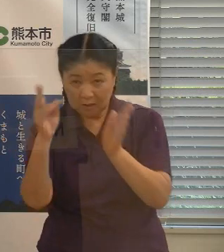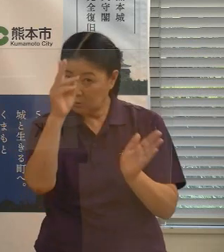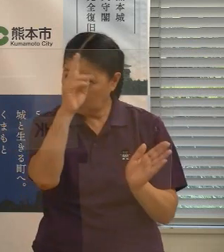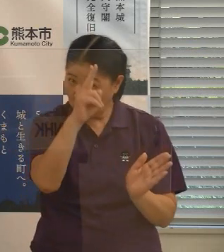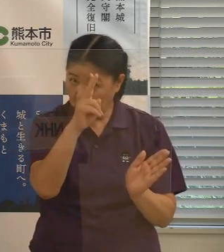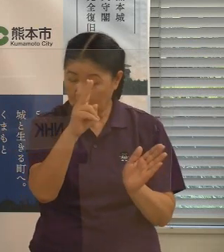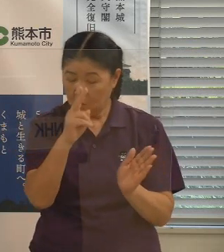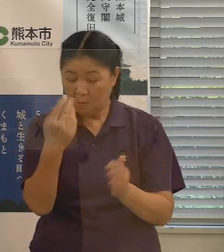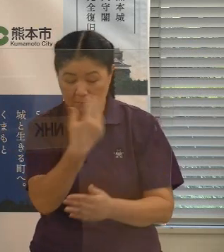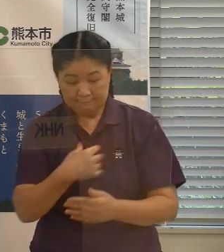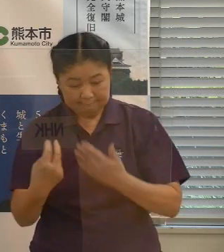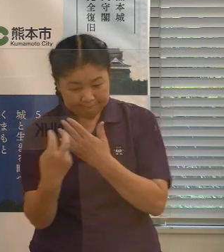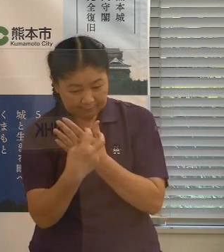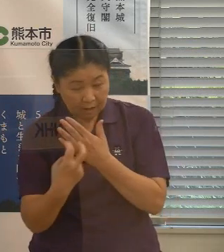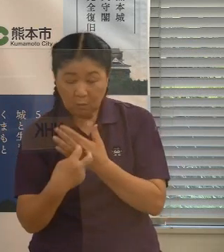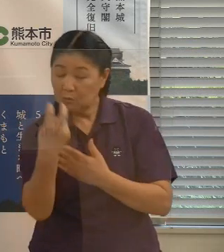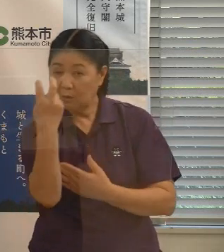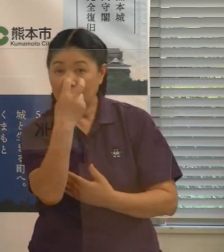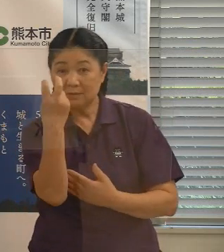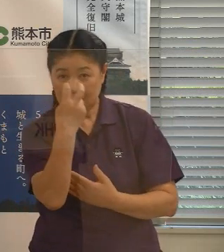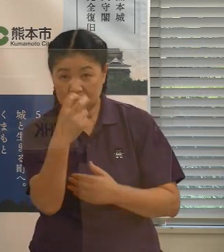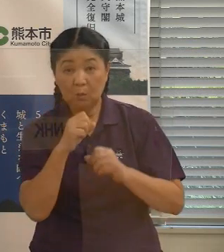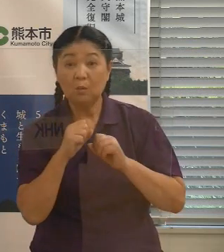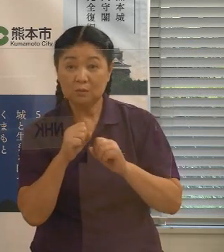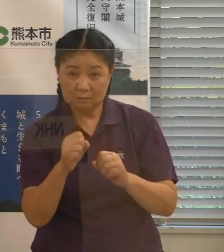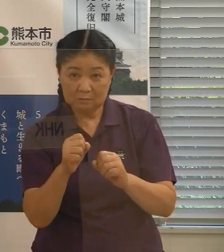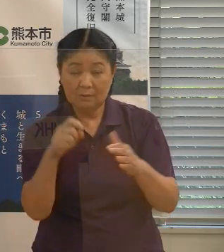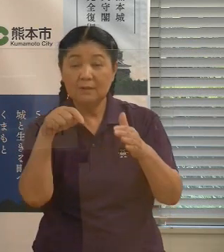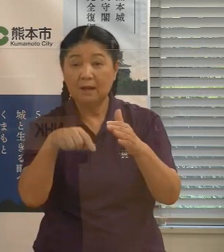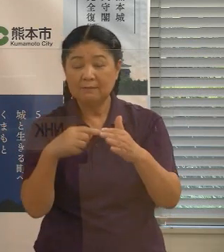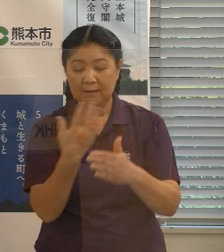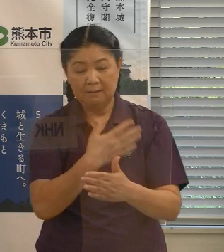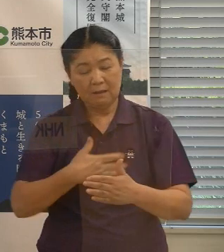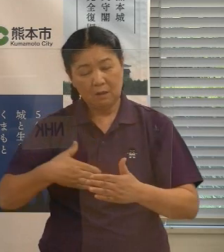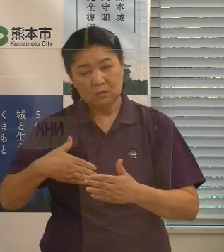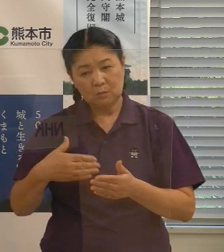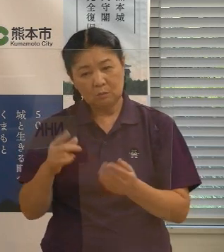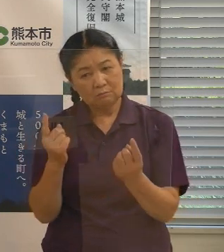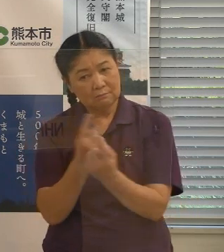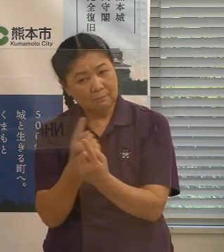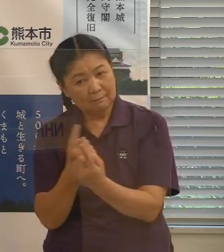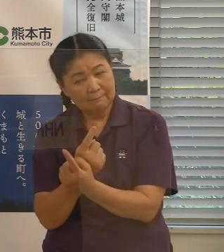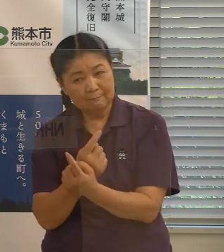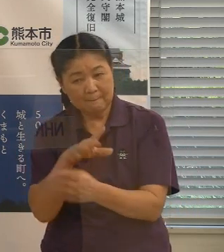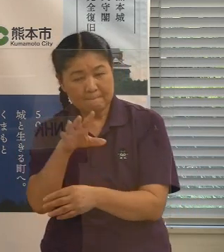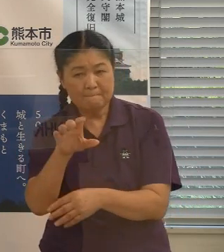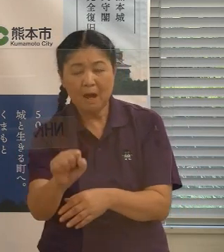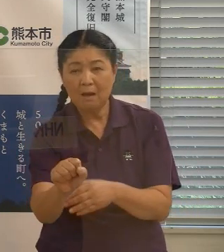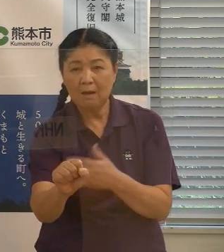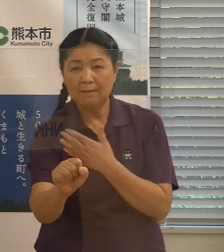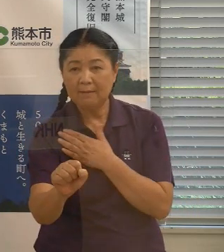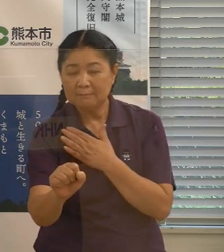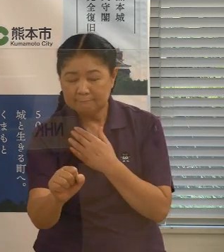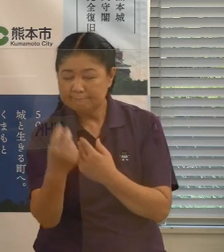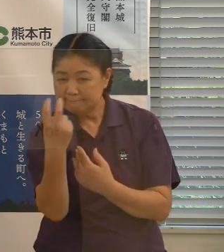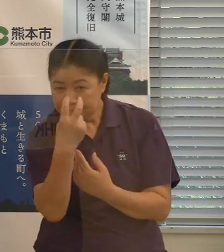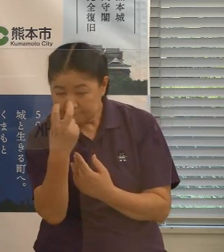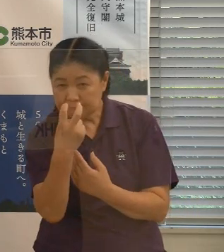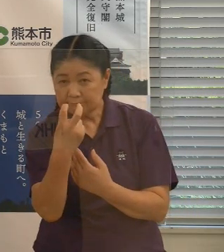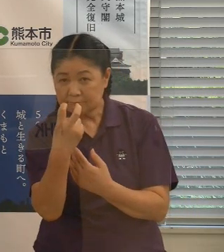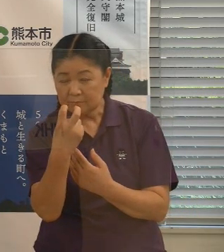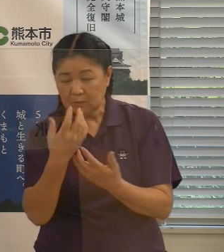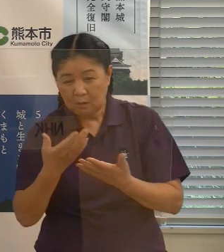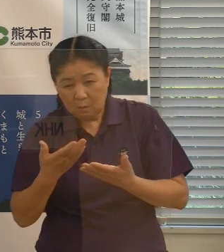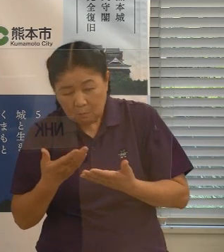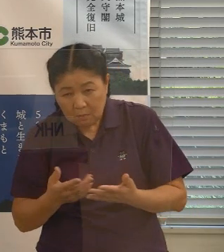に健康観察を実施をいたしますことで、体調の変化の把握に努めておりまして、症状が悪化